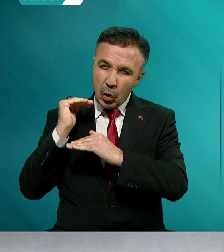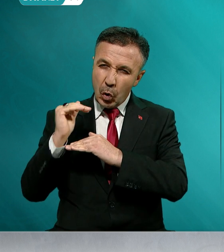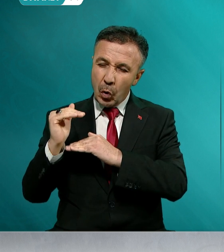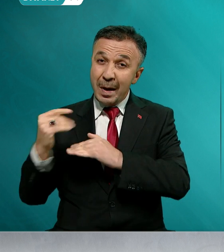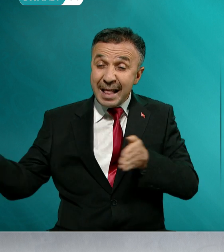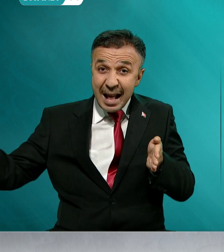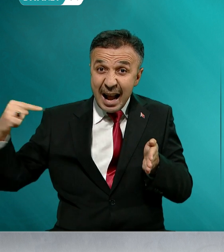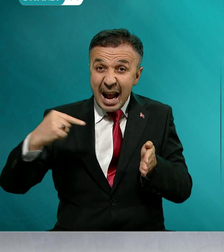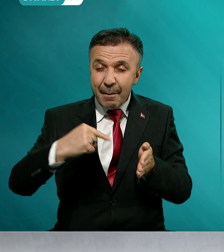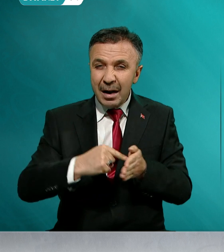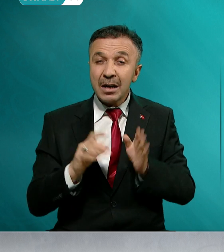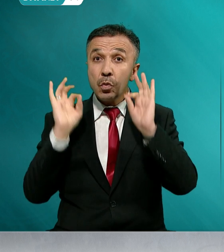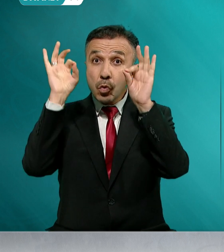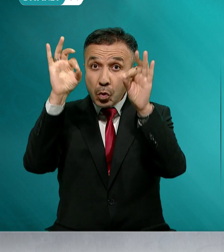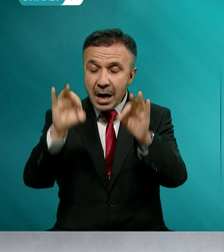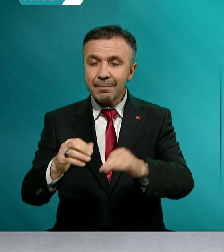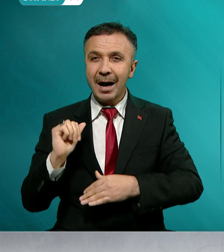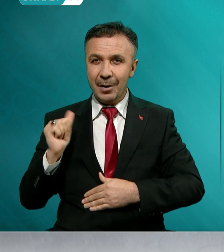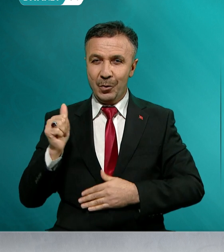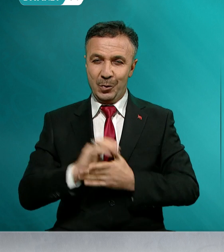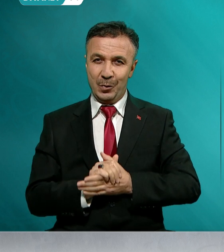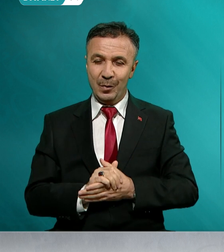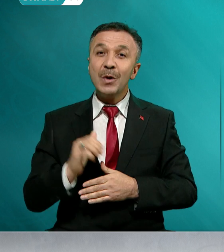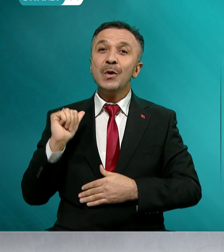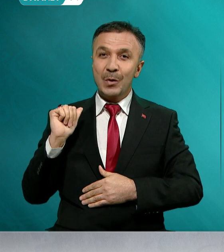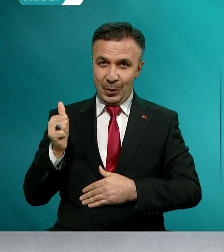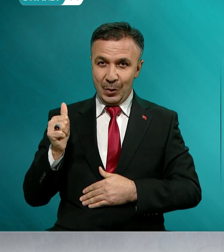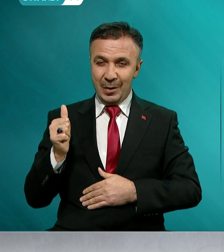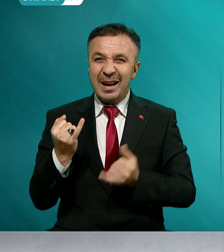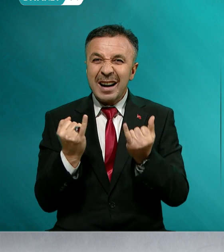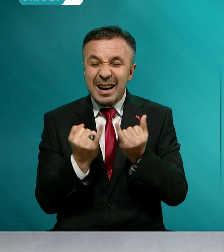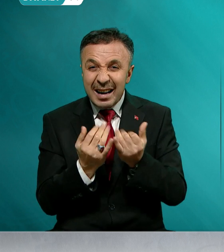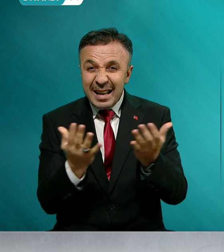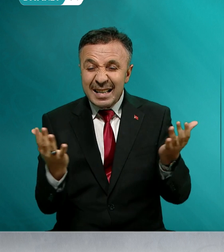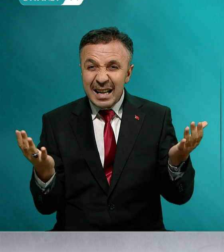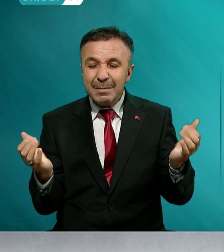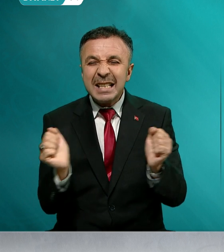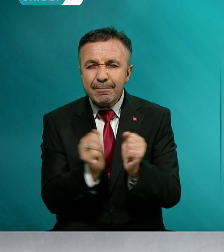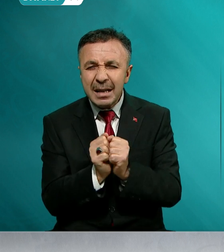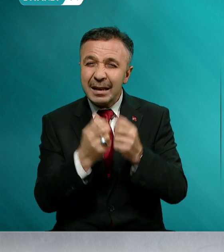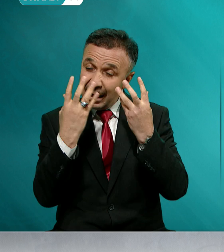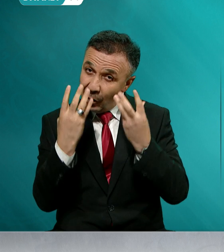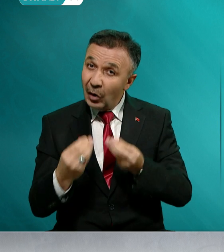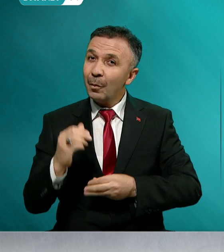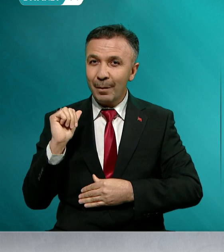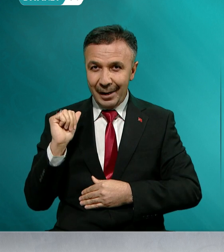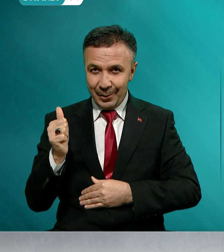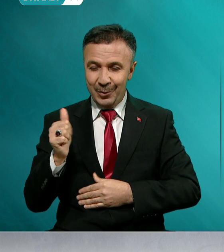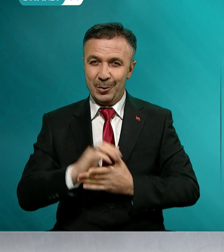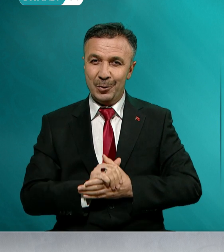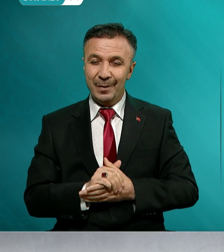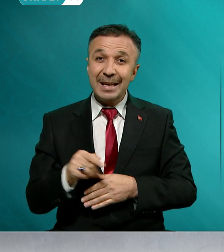dalini kuş ama günüdür gün kardeşlerimizle bir olma günüdür